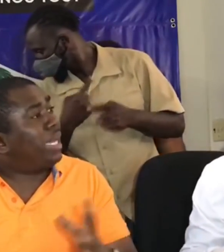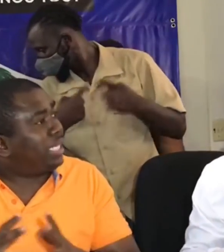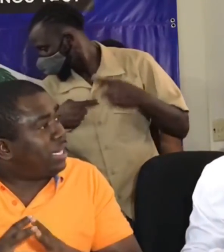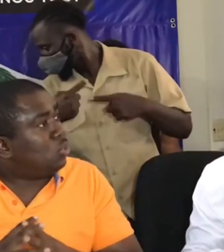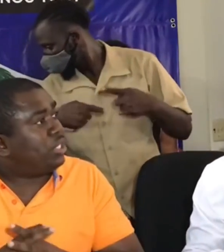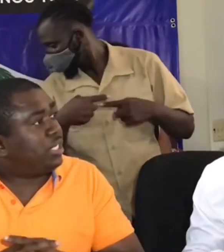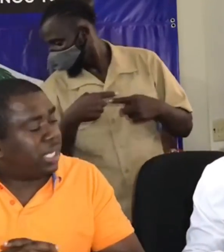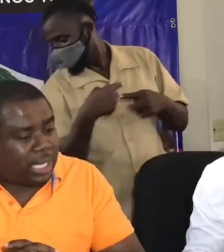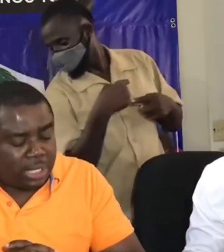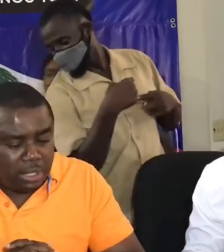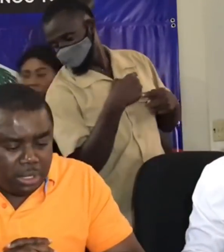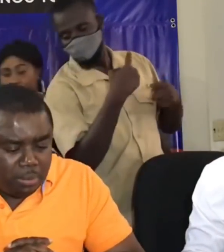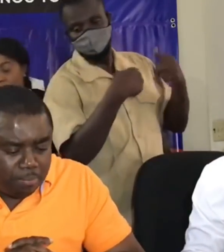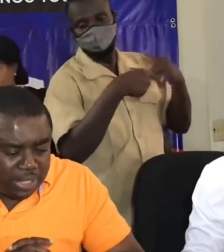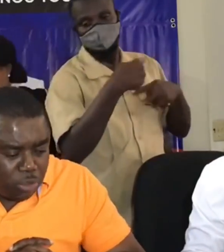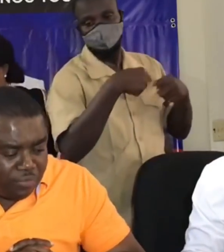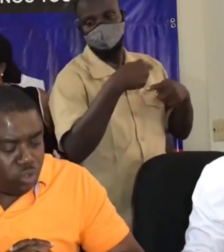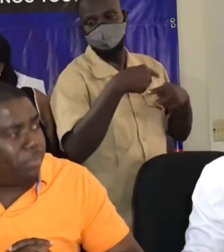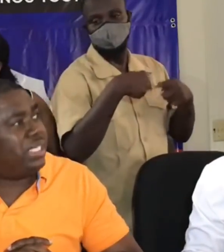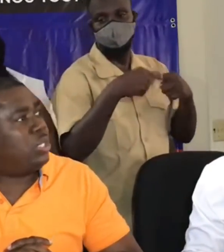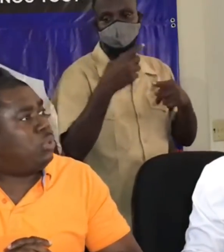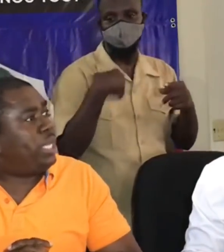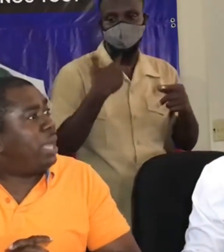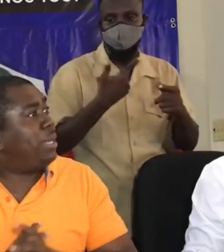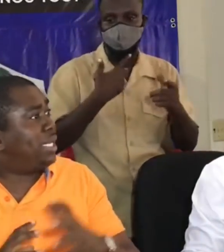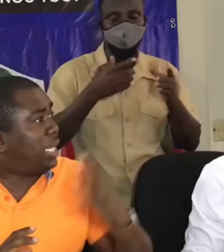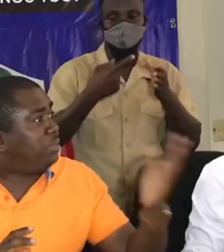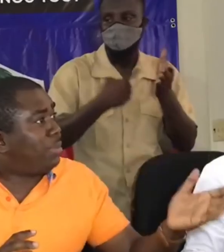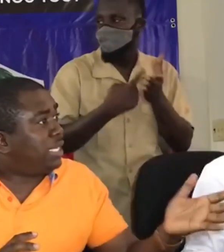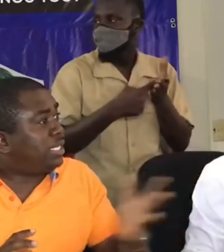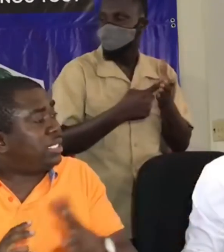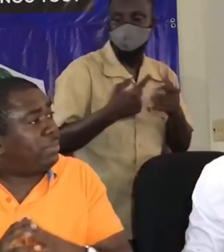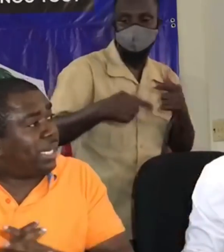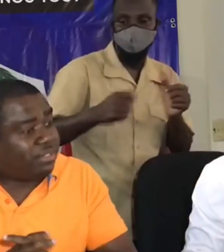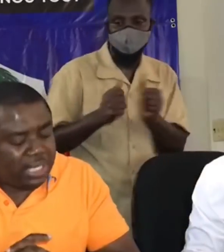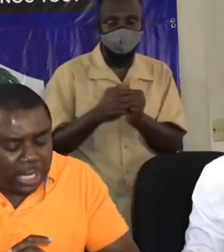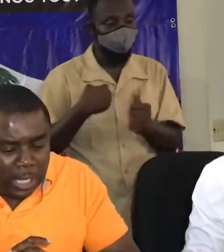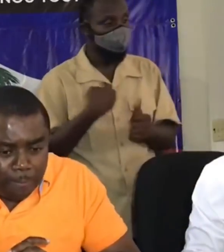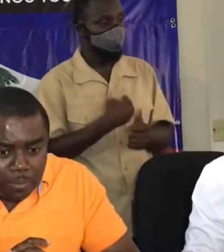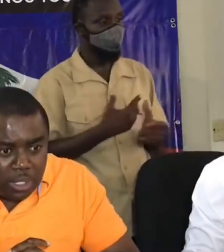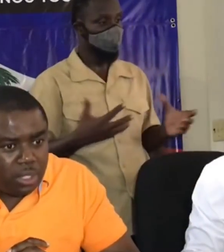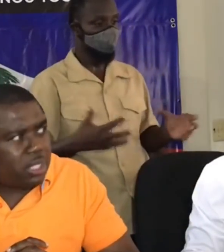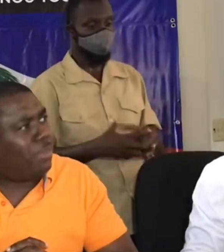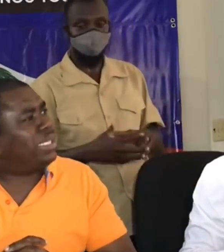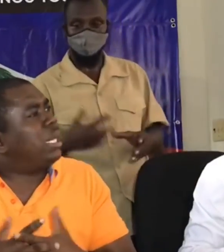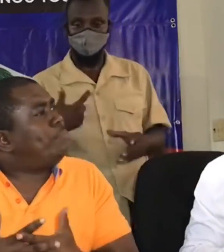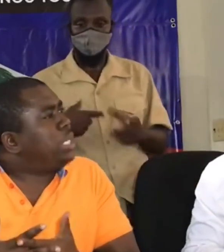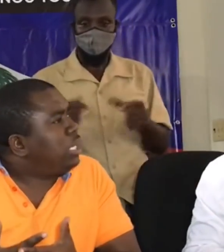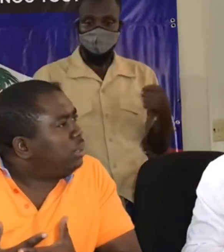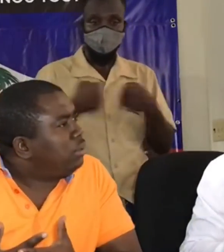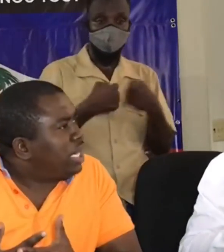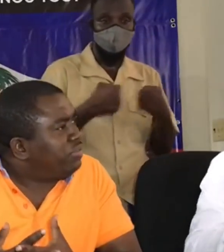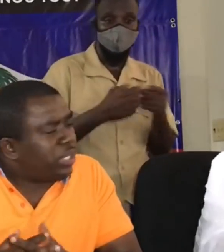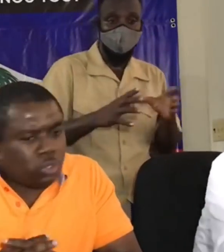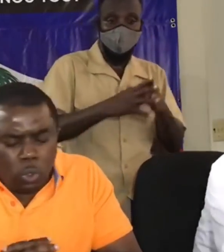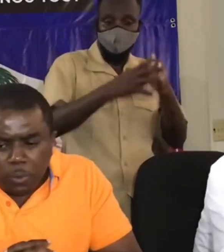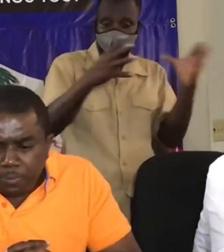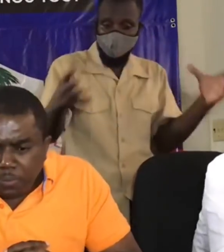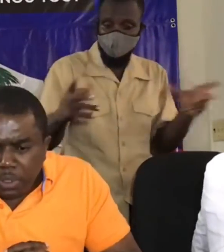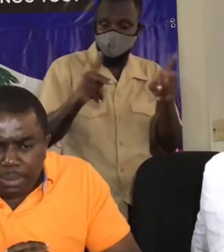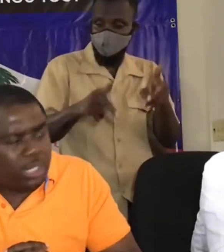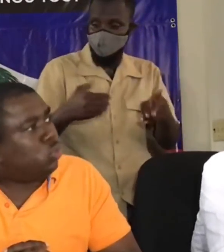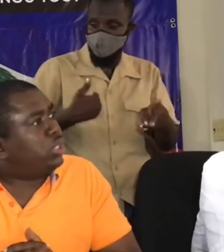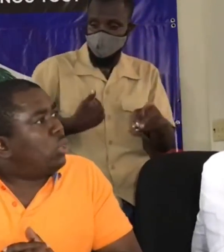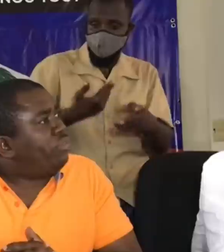si comité international a besoin d'entrer en négociation, que yo joigne avec Mette Mécène Jean-Louis, mais yo